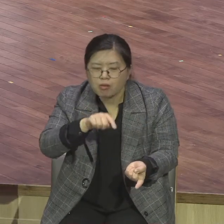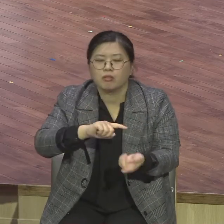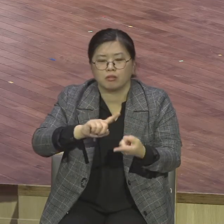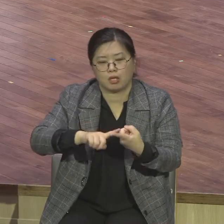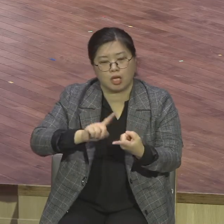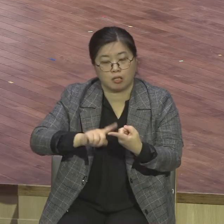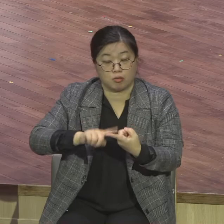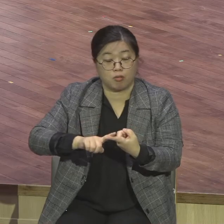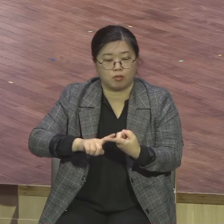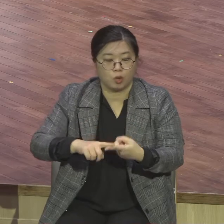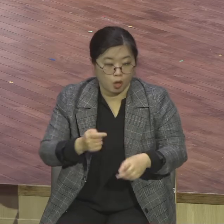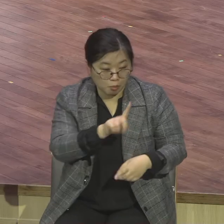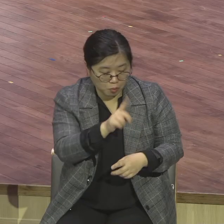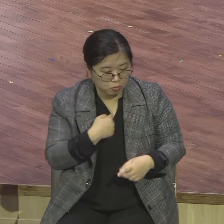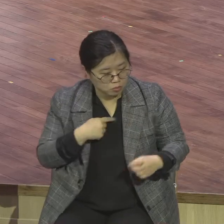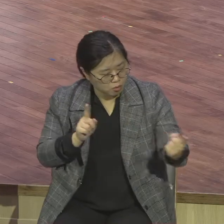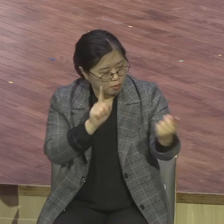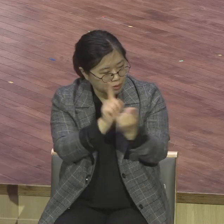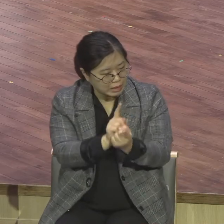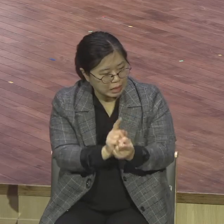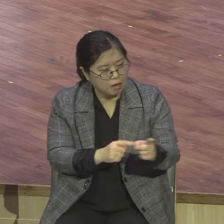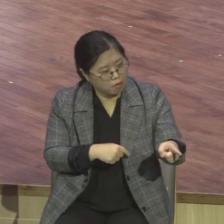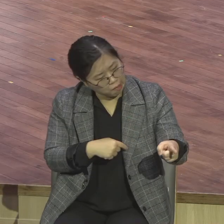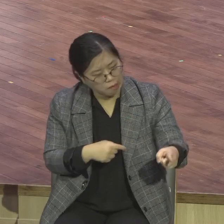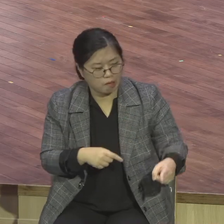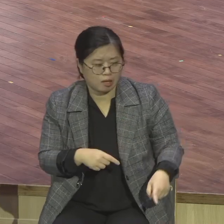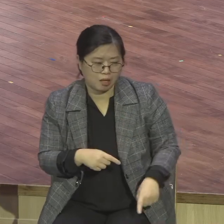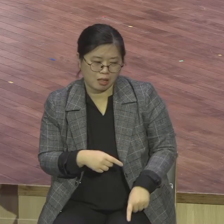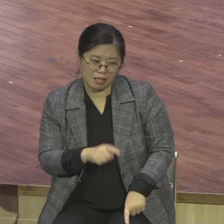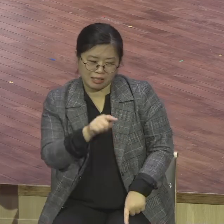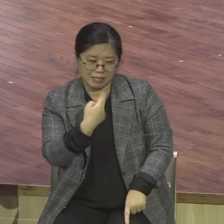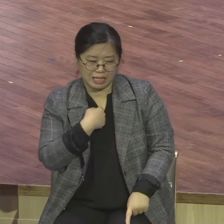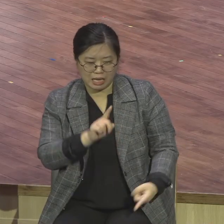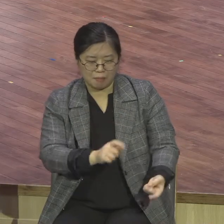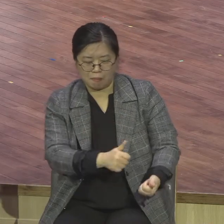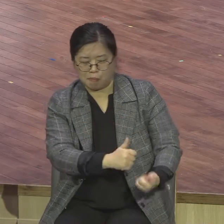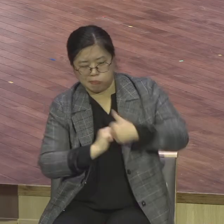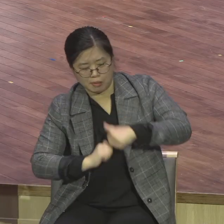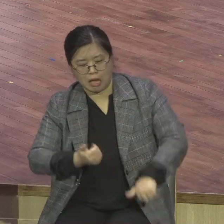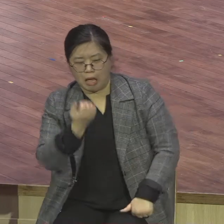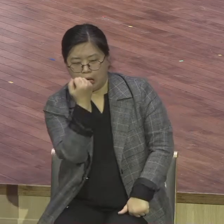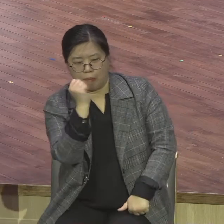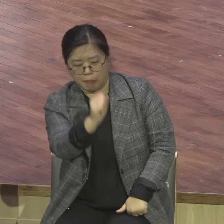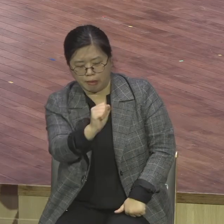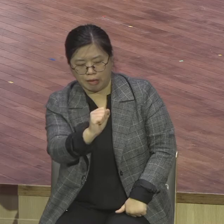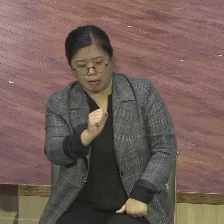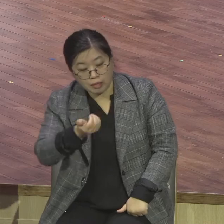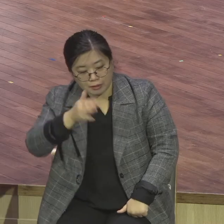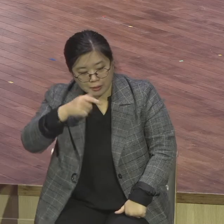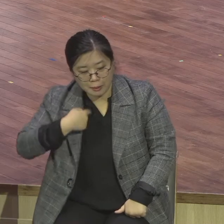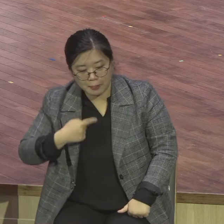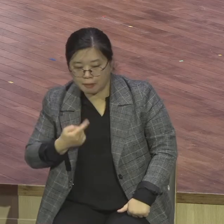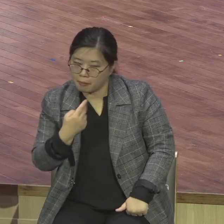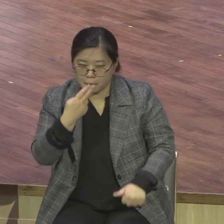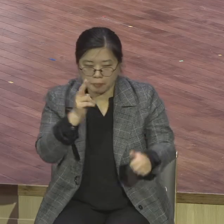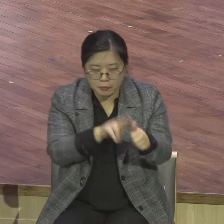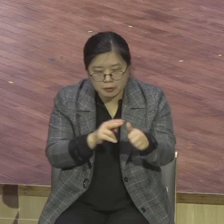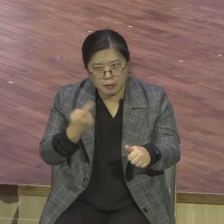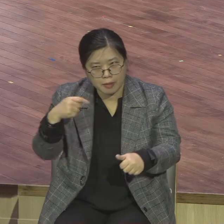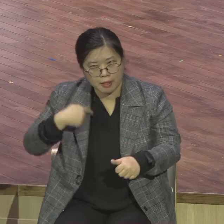다윗의 승리가 딱 이런 거예요. 골리앗은 생각도 못한 거예요. 상상도 못한